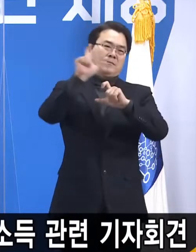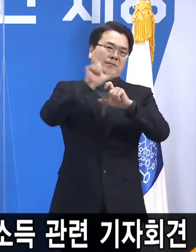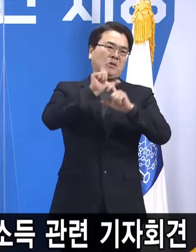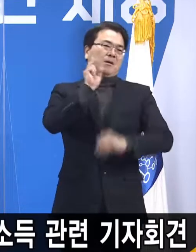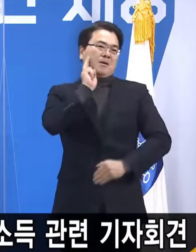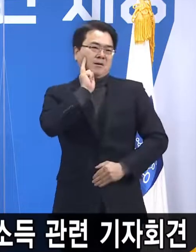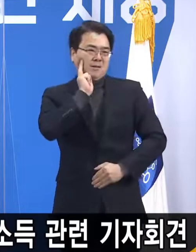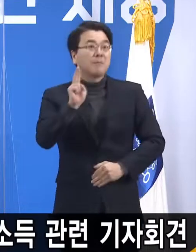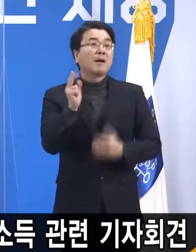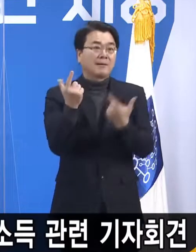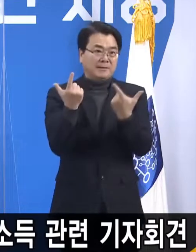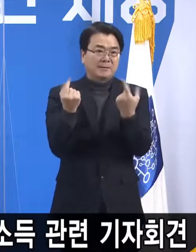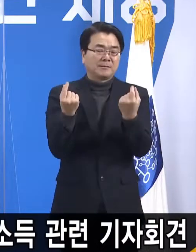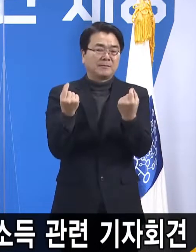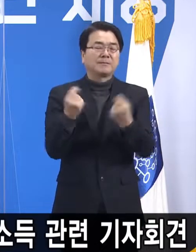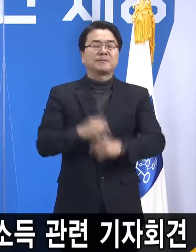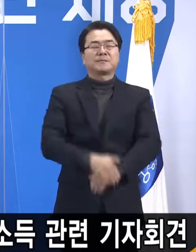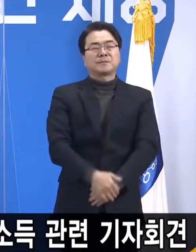수밖에 없습니다.